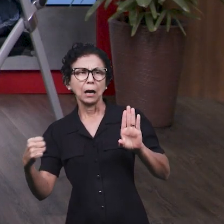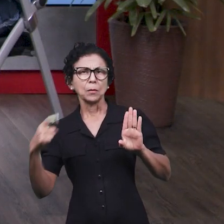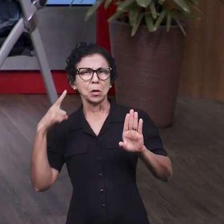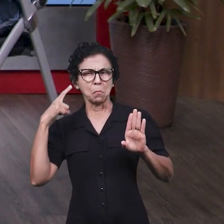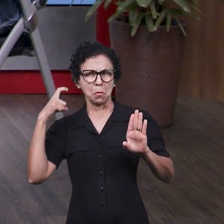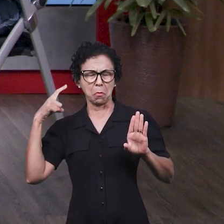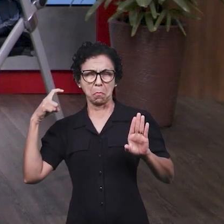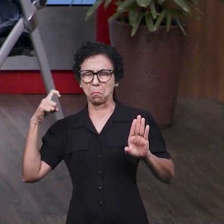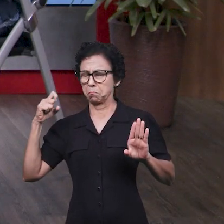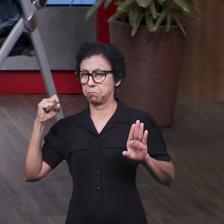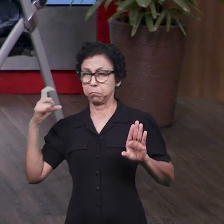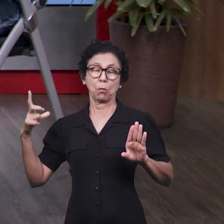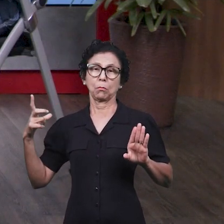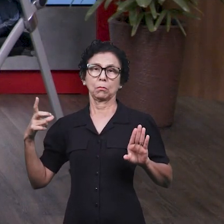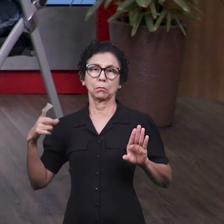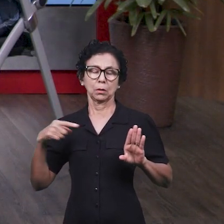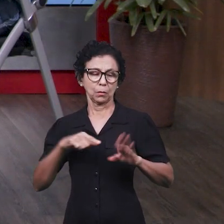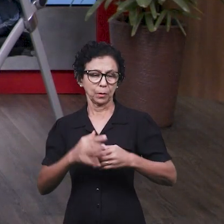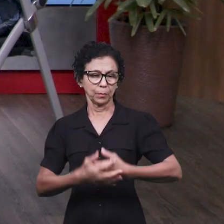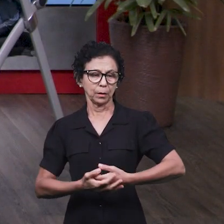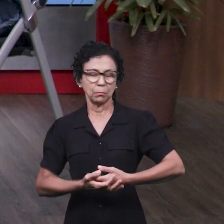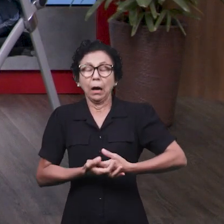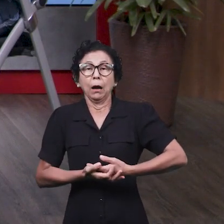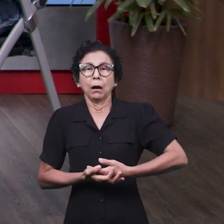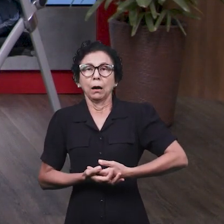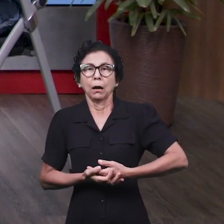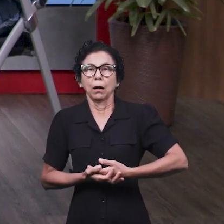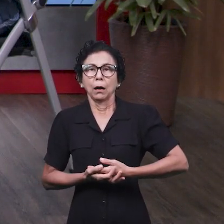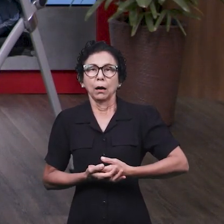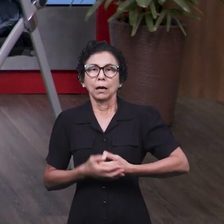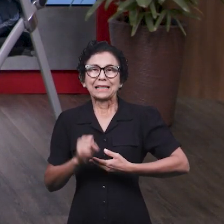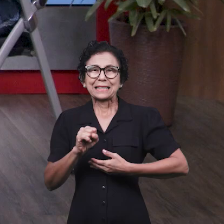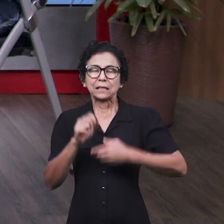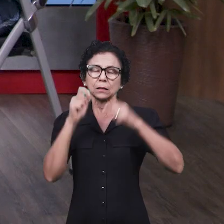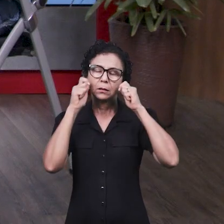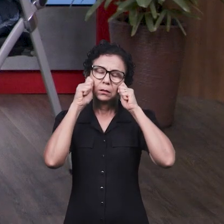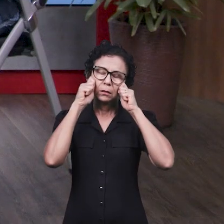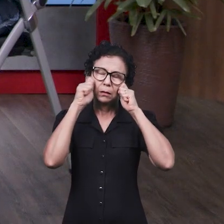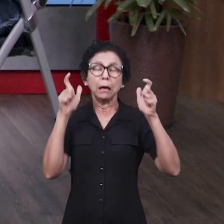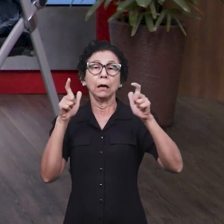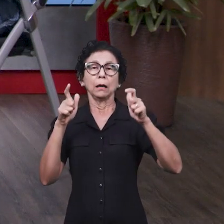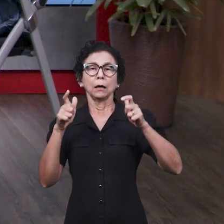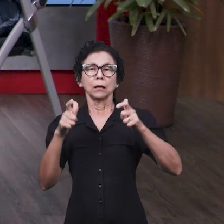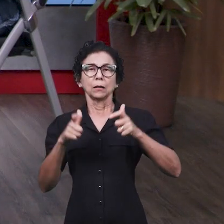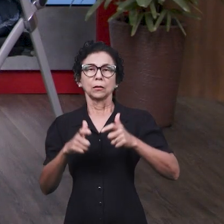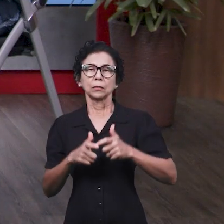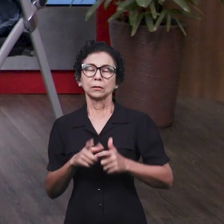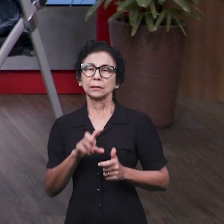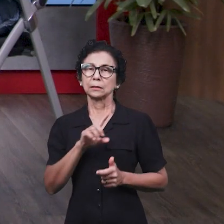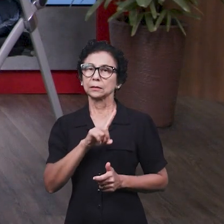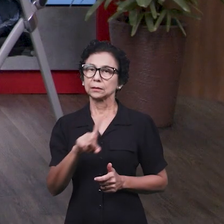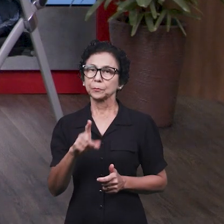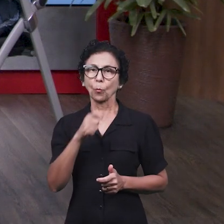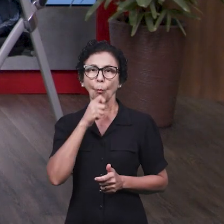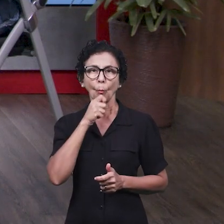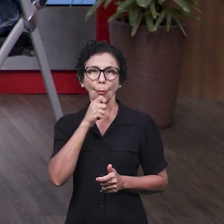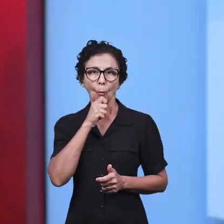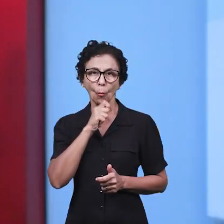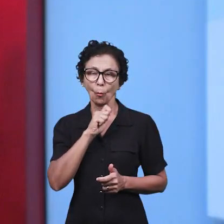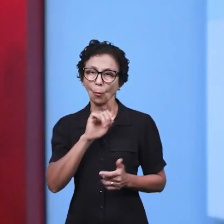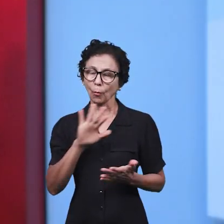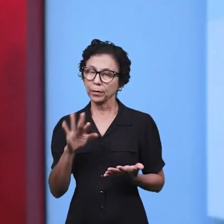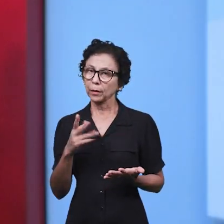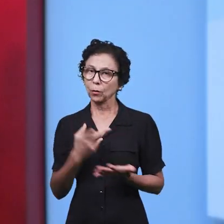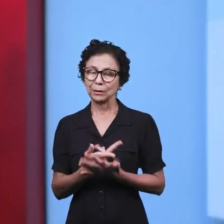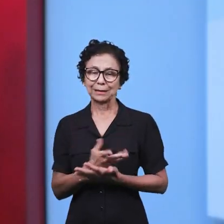barulho diferente, o bebê toma um susto, ele acorda do sono. Se isso não acontece, já é um ponto a ser investigado.